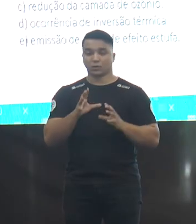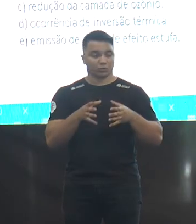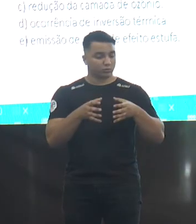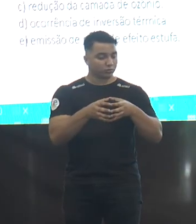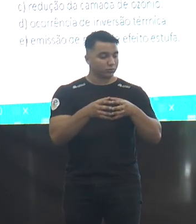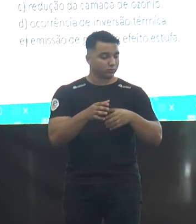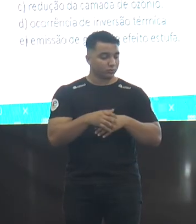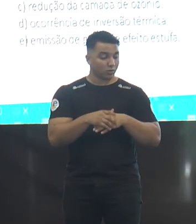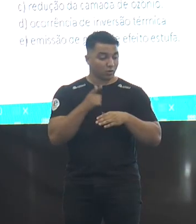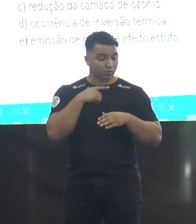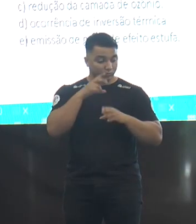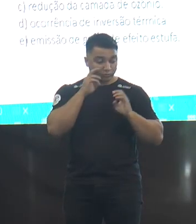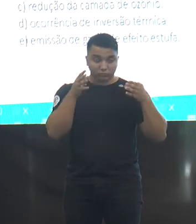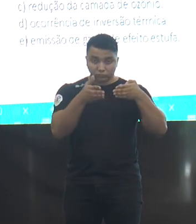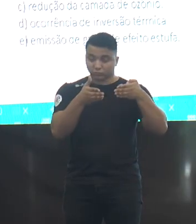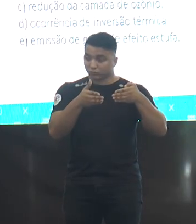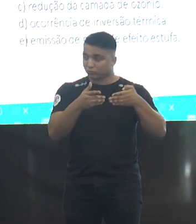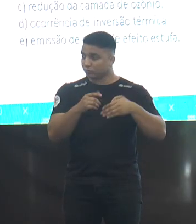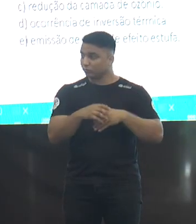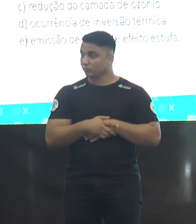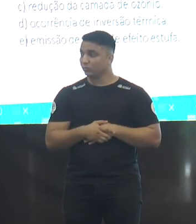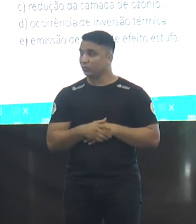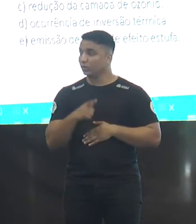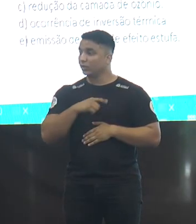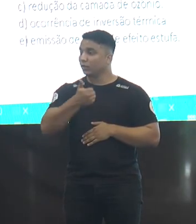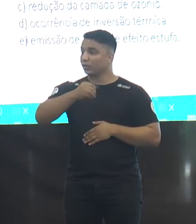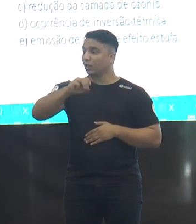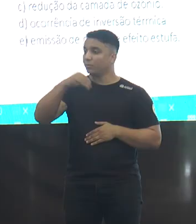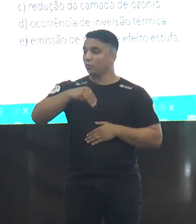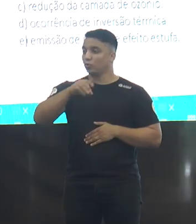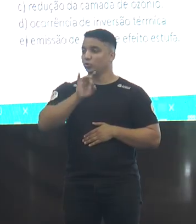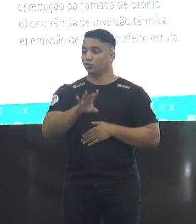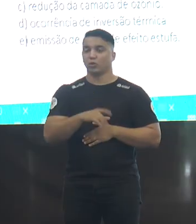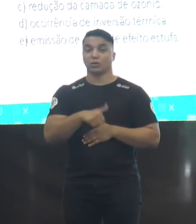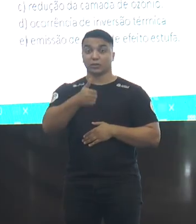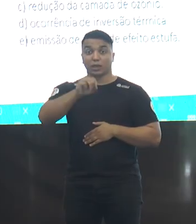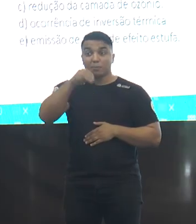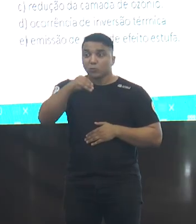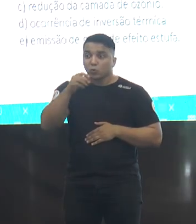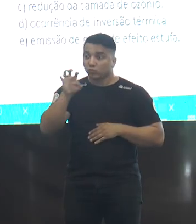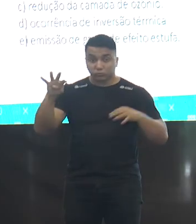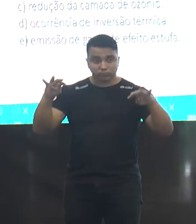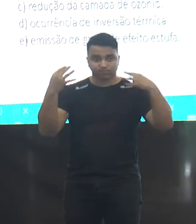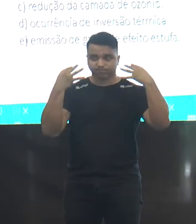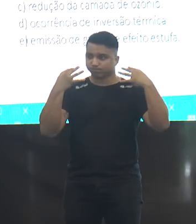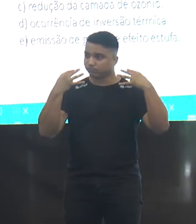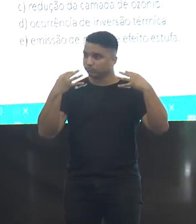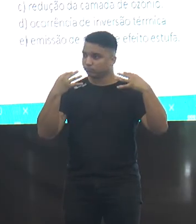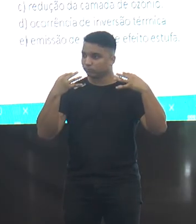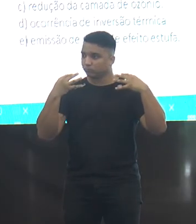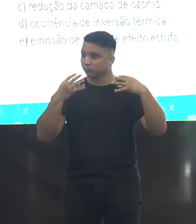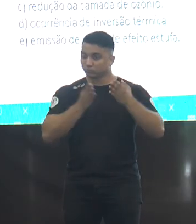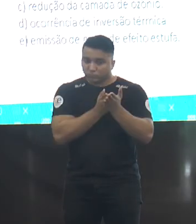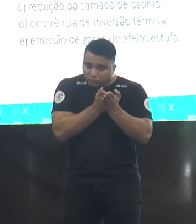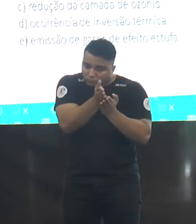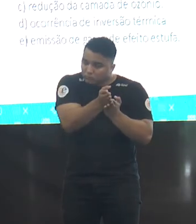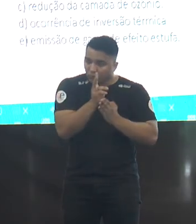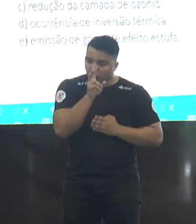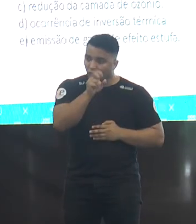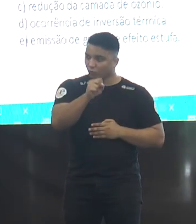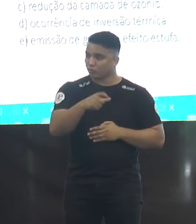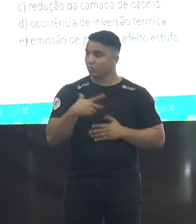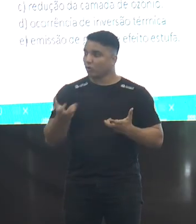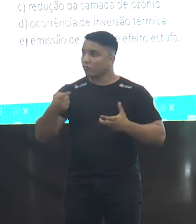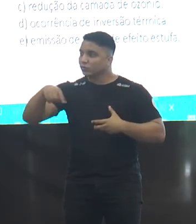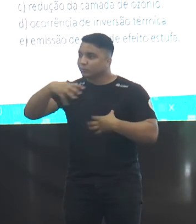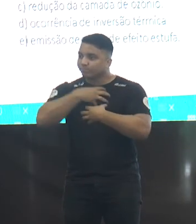Concentração. Nesses poucos minutos que nós temos, nós só temos 10 minutos, eu quero 10 minutos de alta intensidade. Eu quero